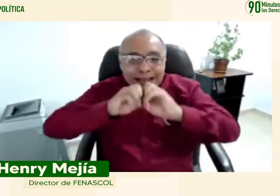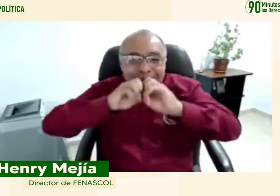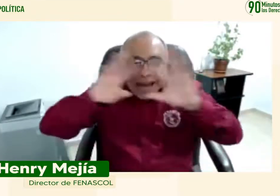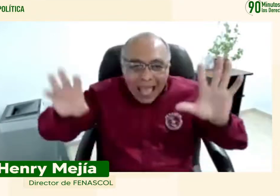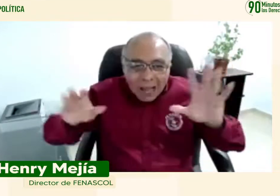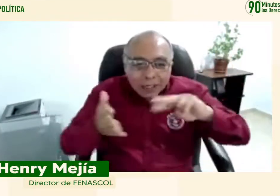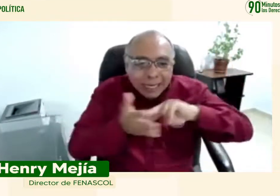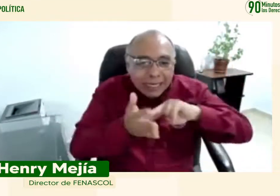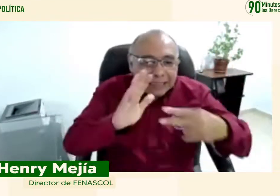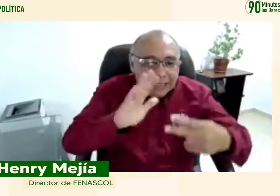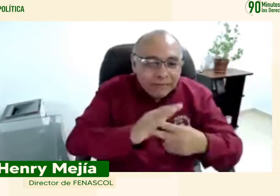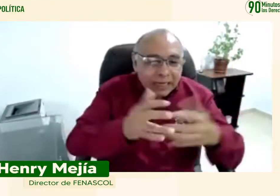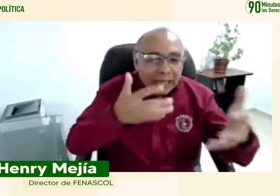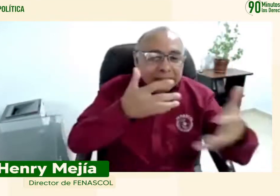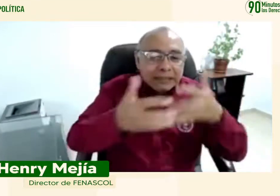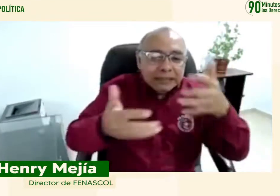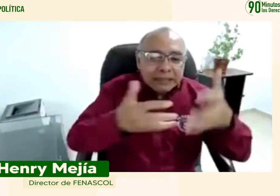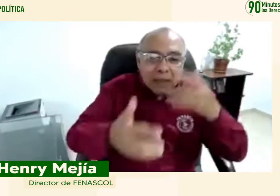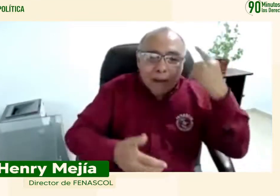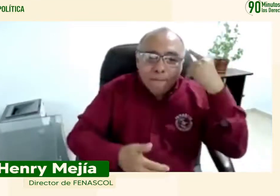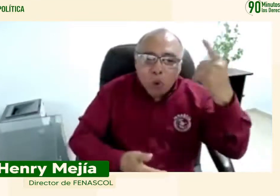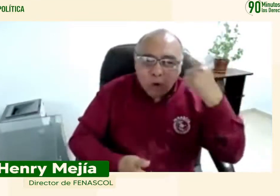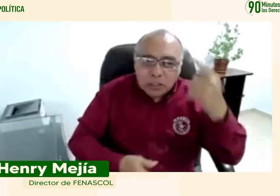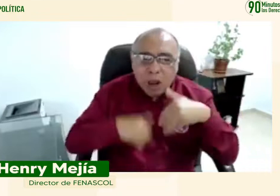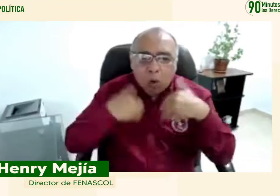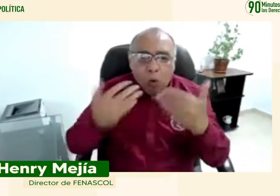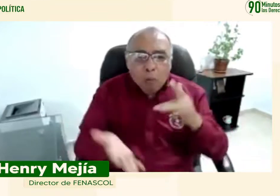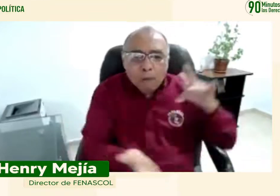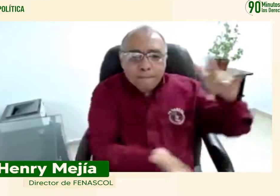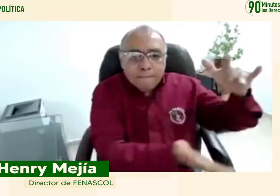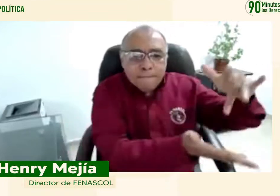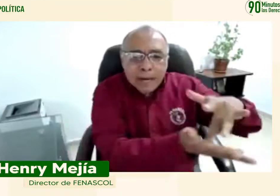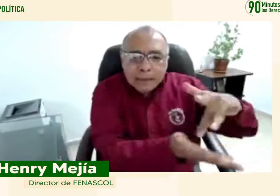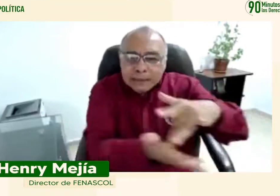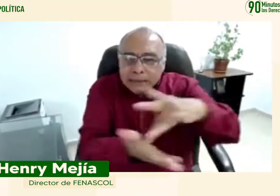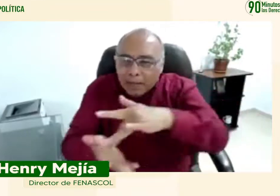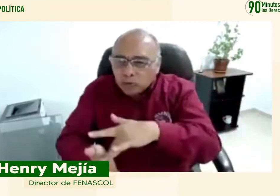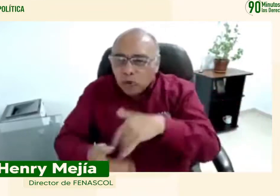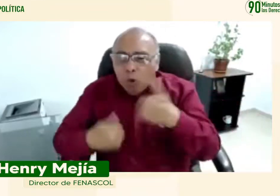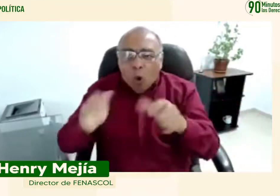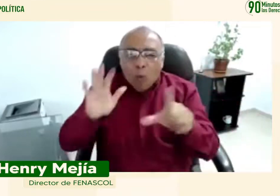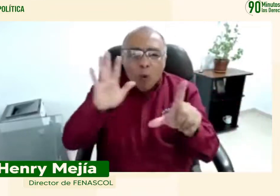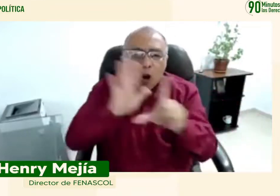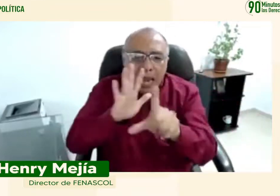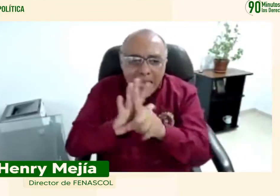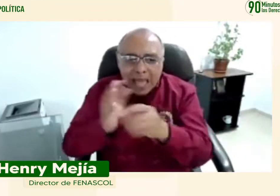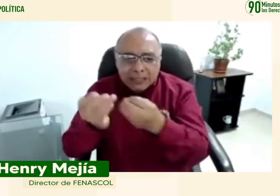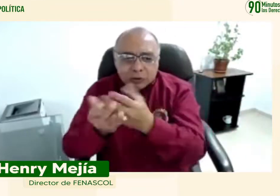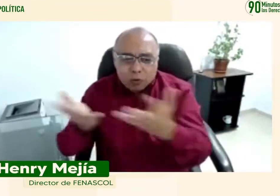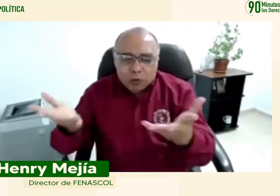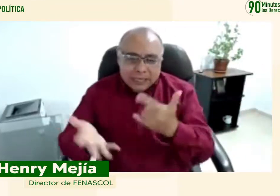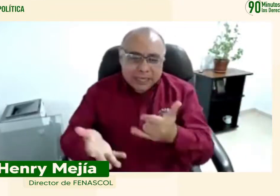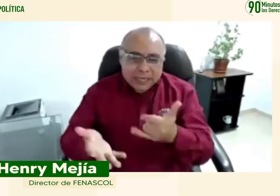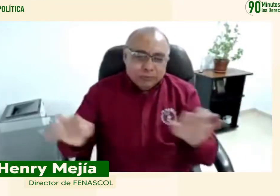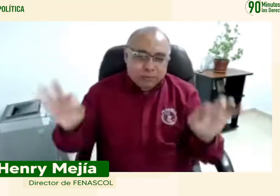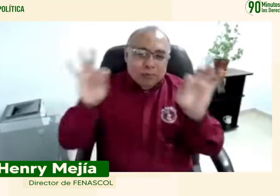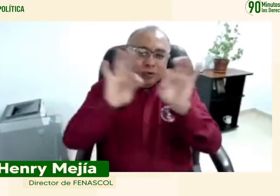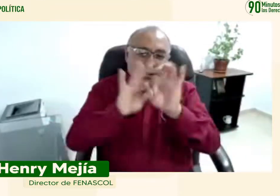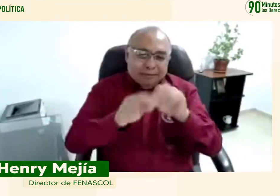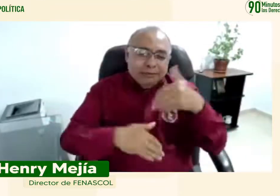a veces la comunidad sorda no tiene claridad de ese sistema político que es como esa participación política cómo